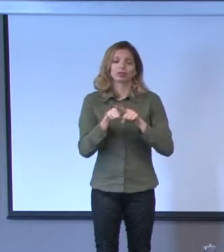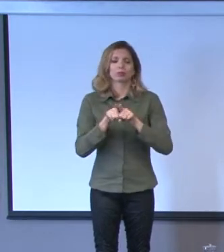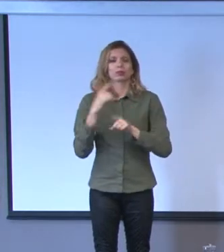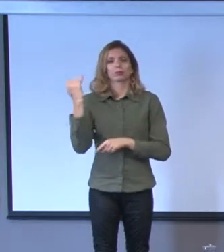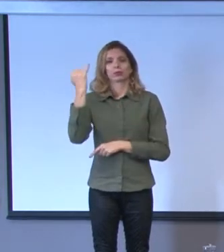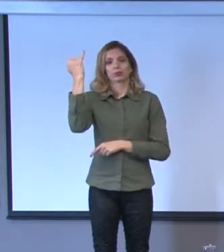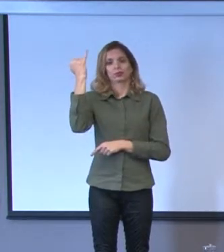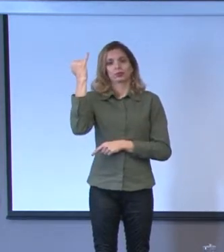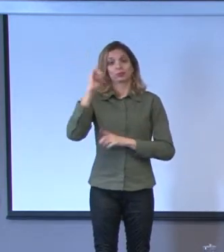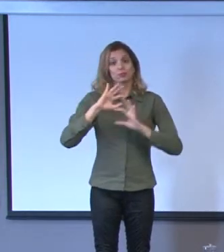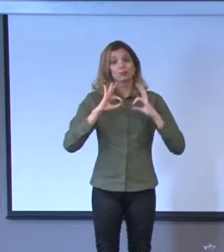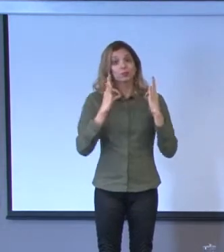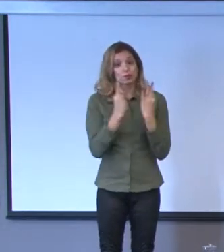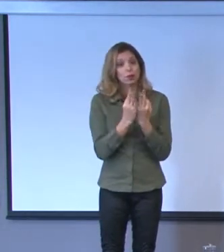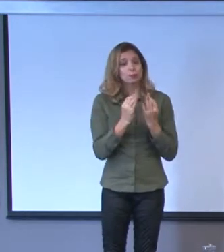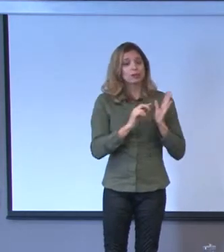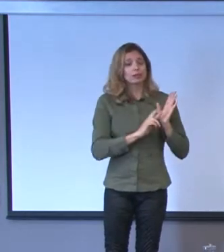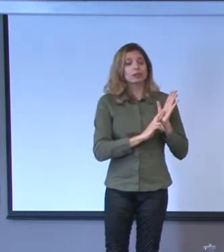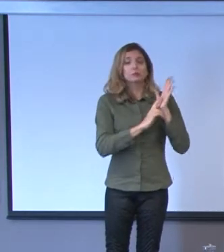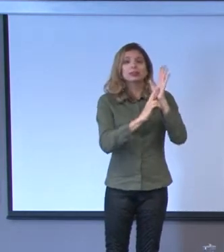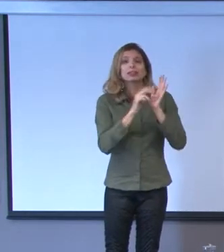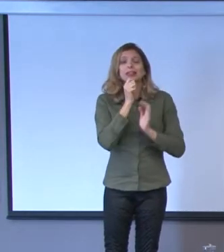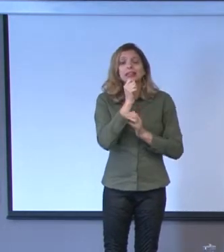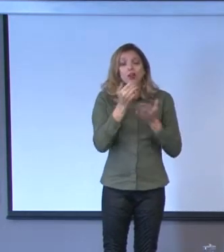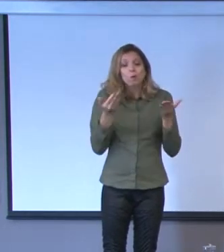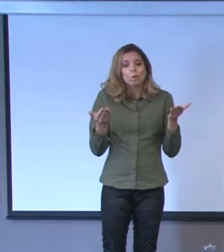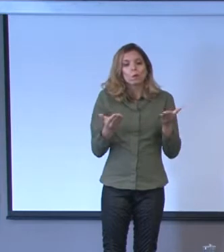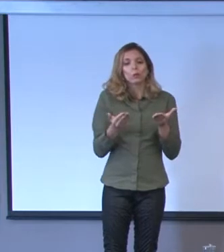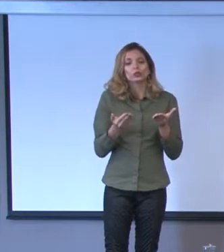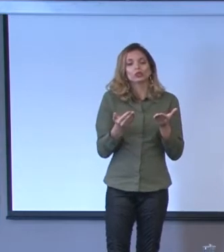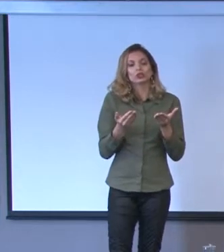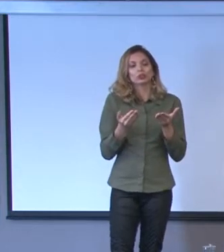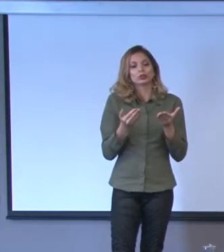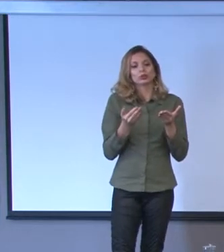né? As famílias representam